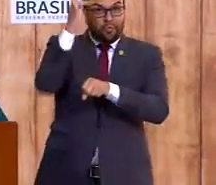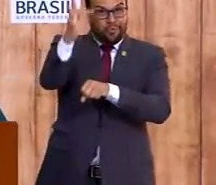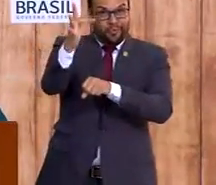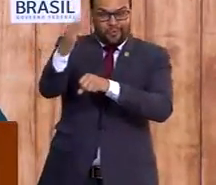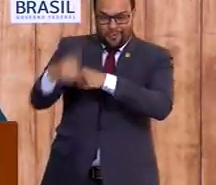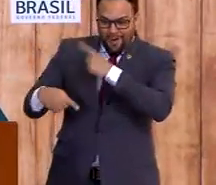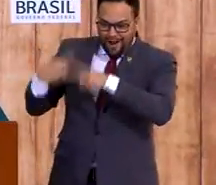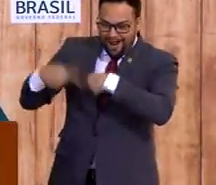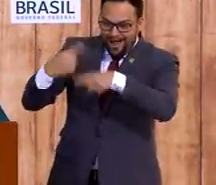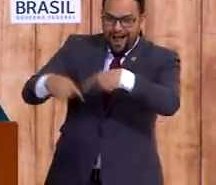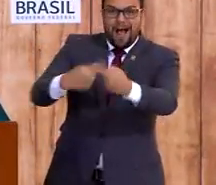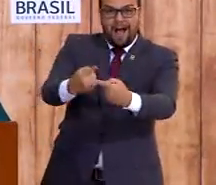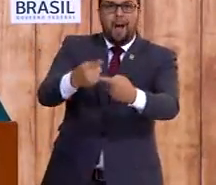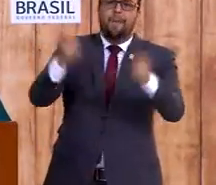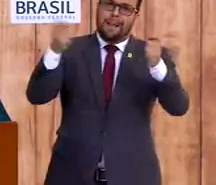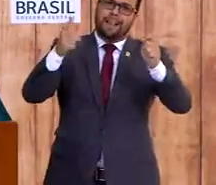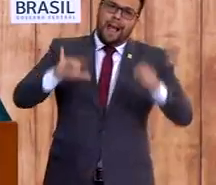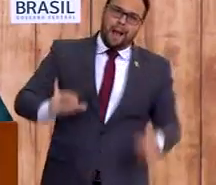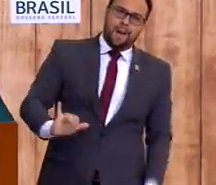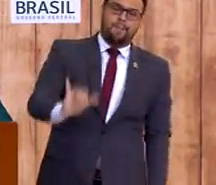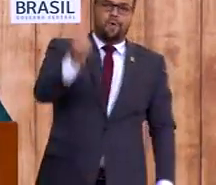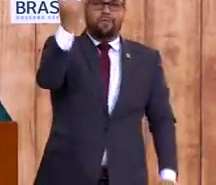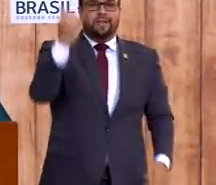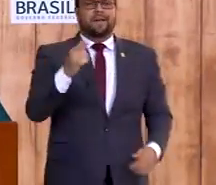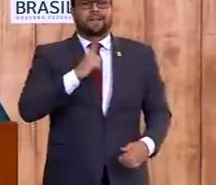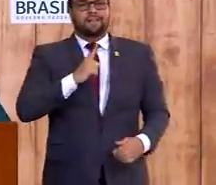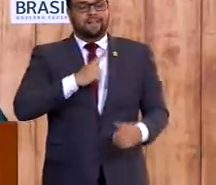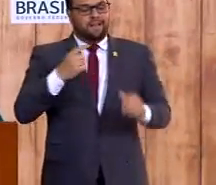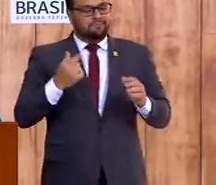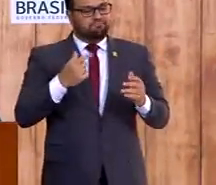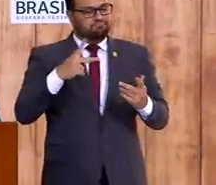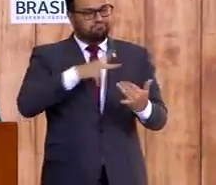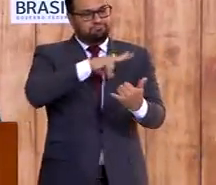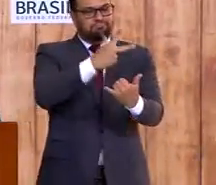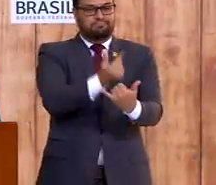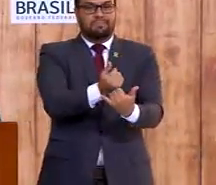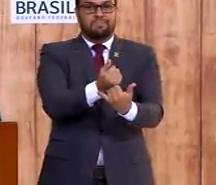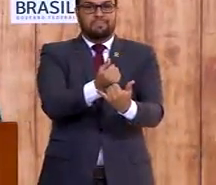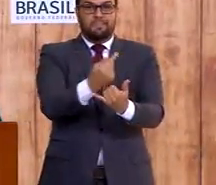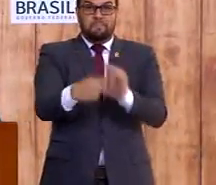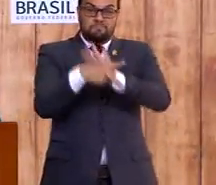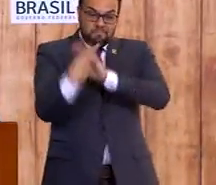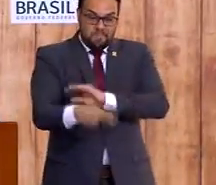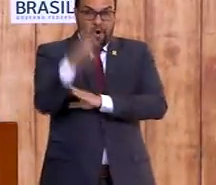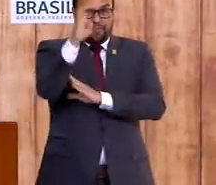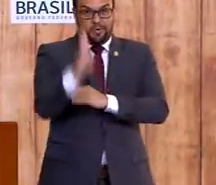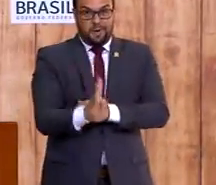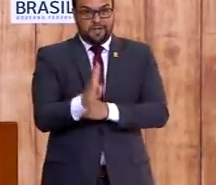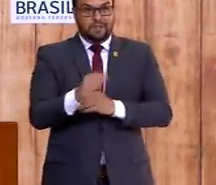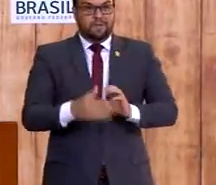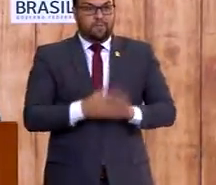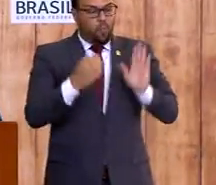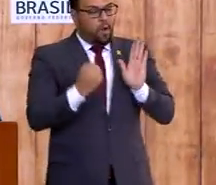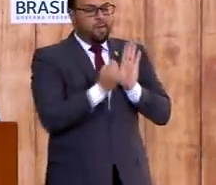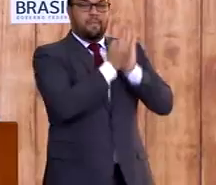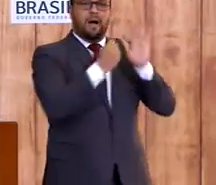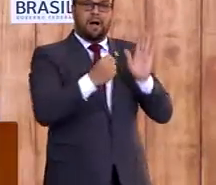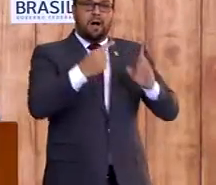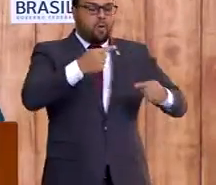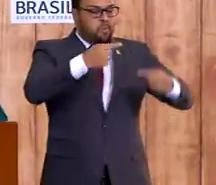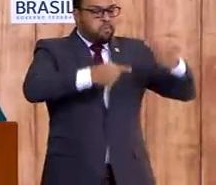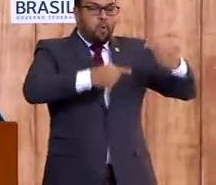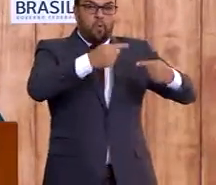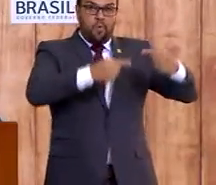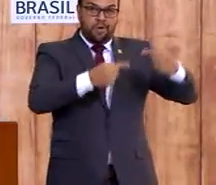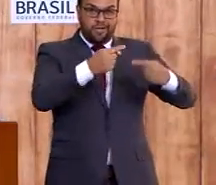possam desfrutar dessas obras genuinamente brasileiras esse título enquanto política